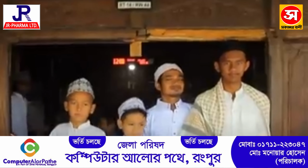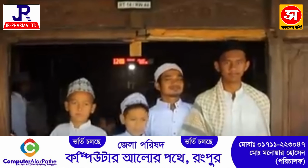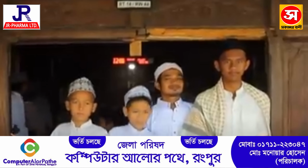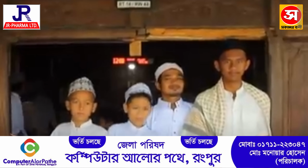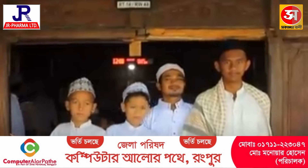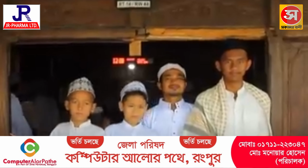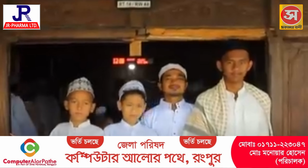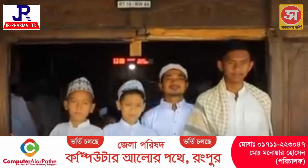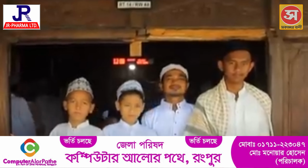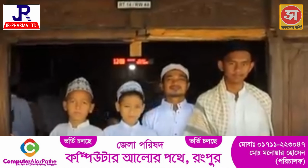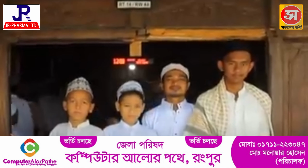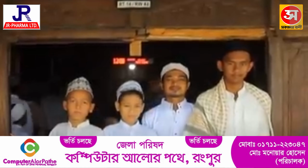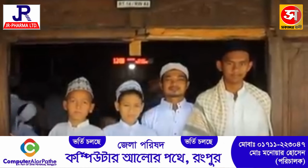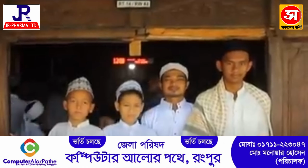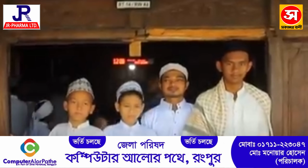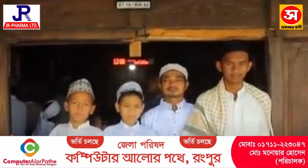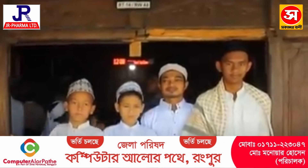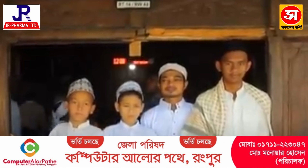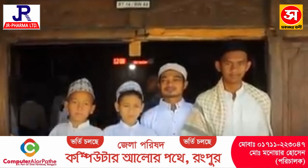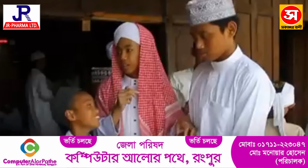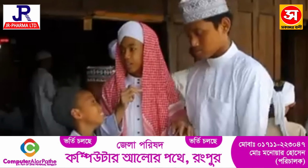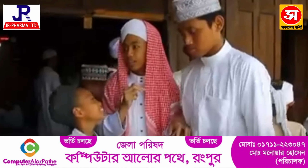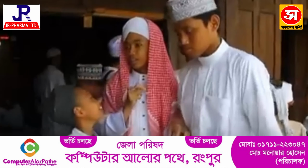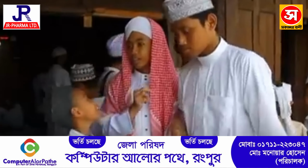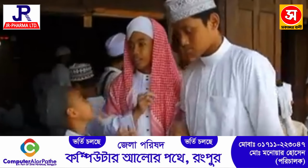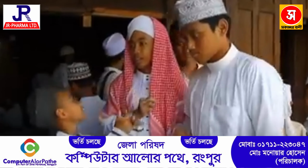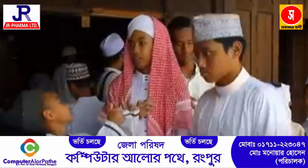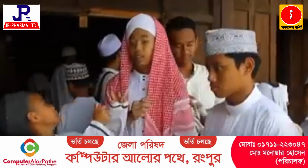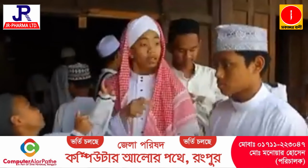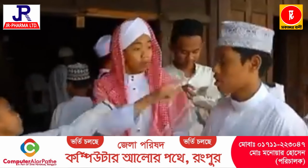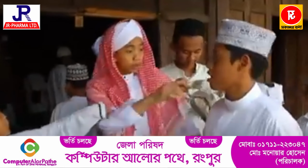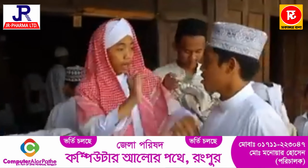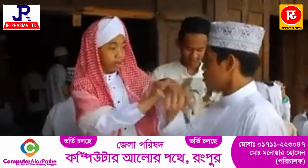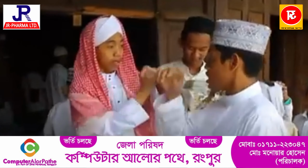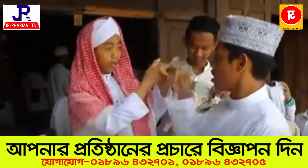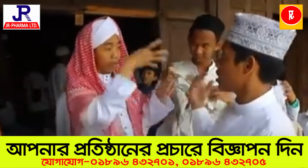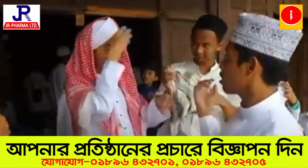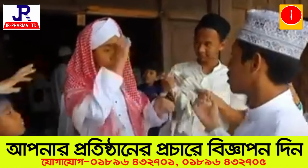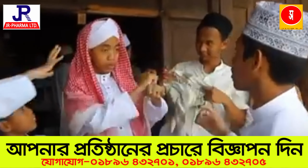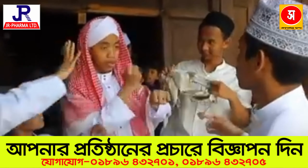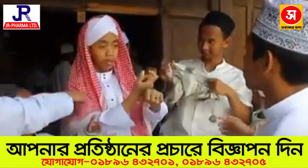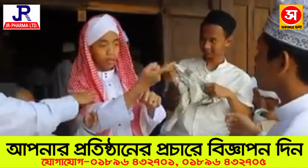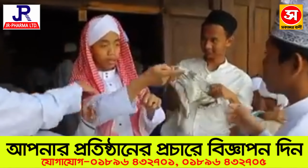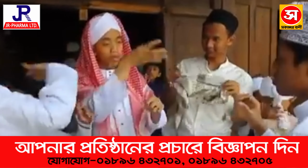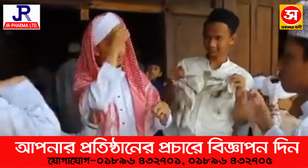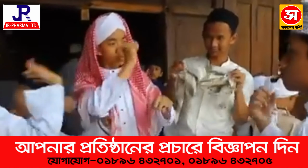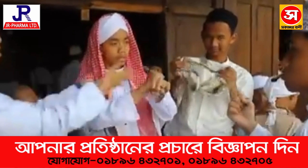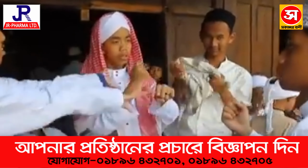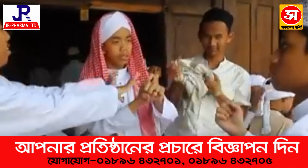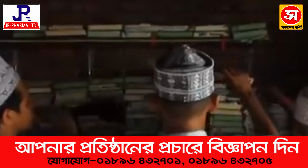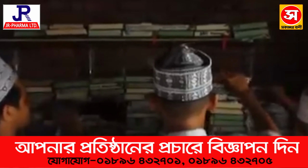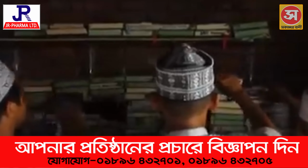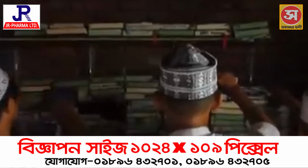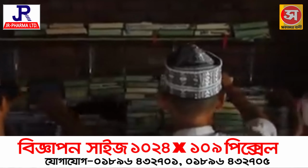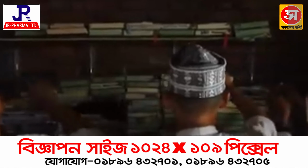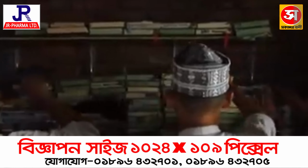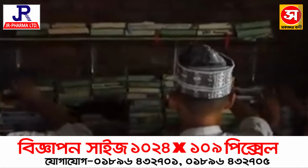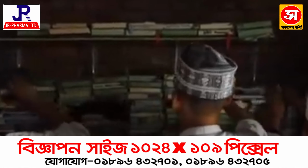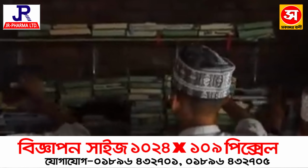ইন্দোনেশিয়ার সুমাত্রা, কালিমাস্তান এবং বালি থেকে সুলাওয়াসি সব জায়গায় তাদের ছাত্রছাত্রীরা আসছেন দারুল